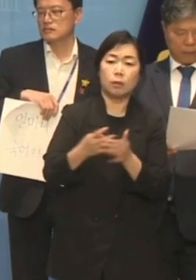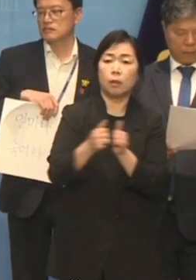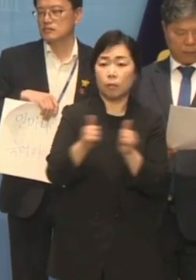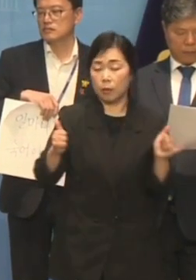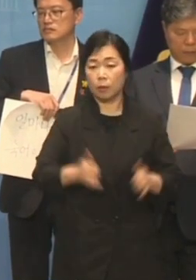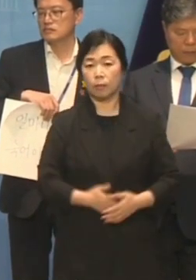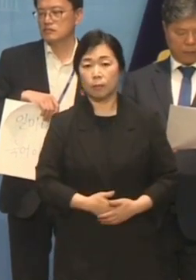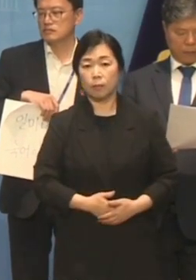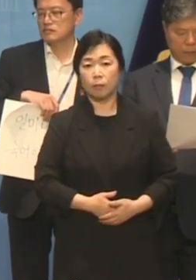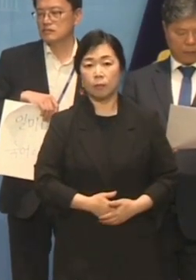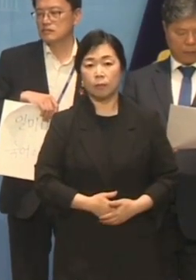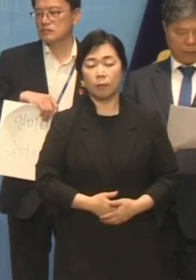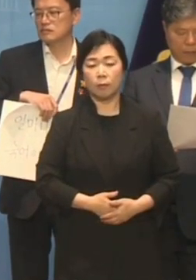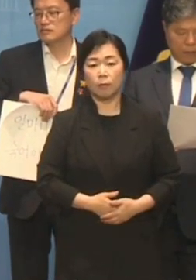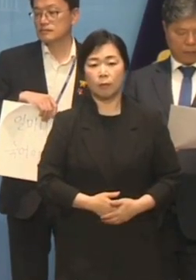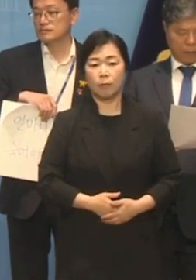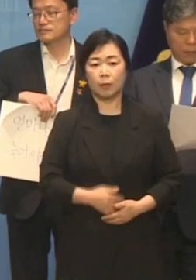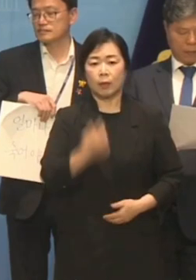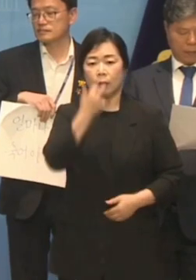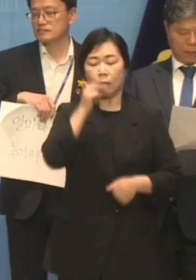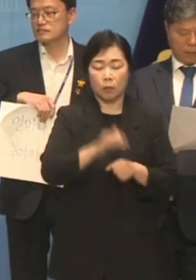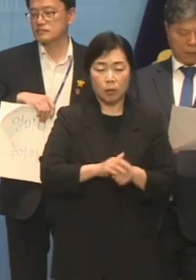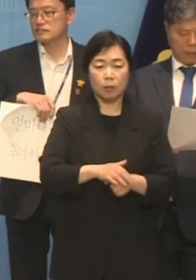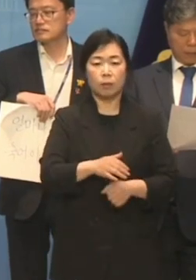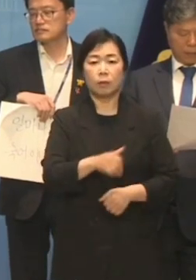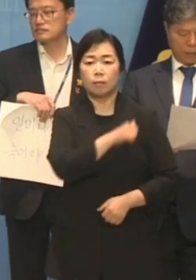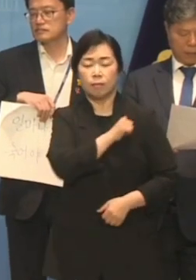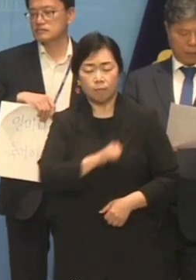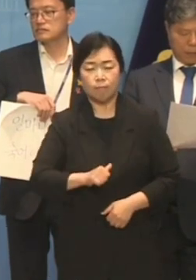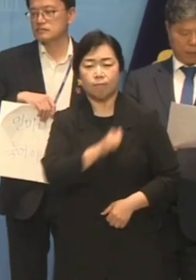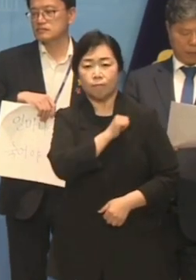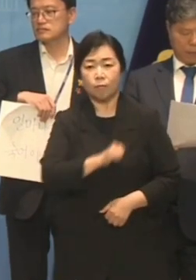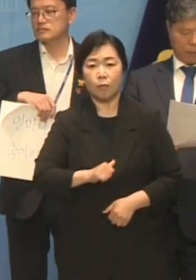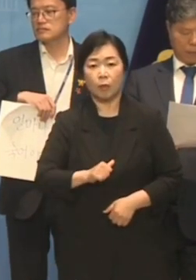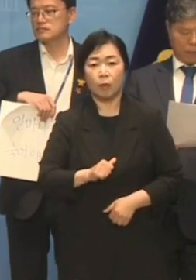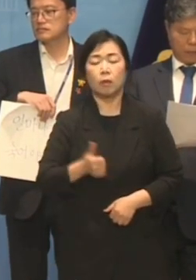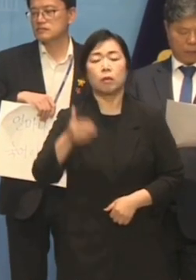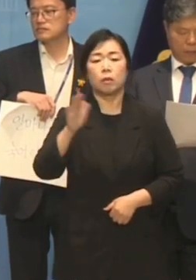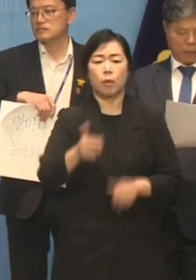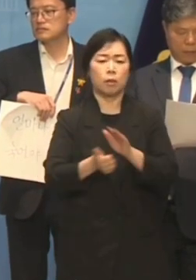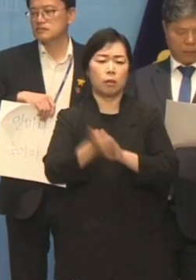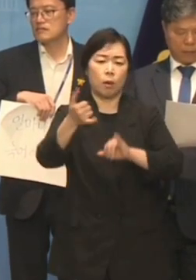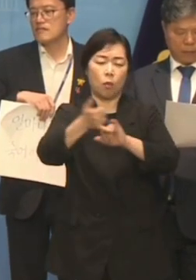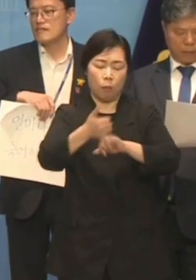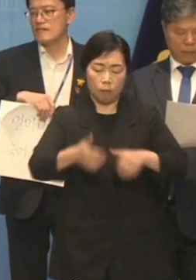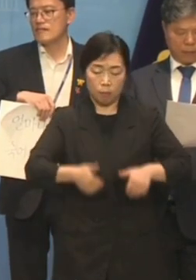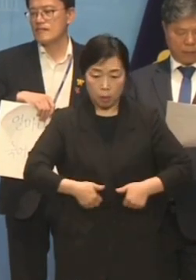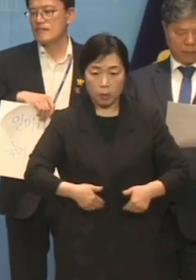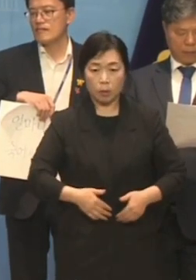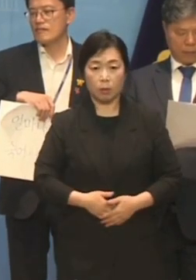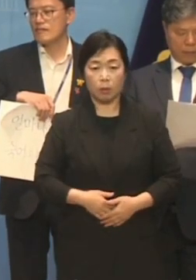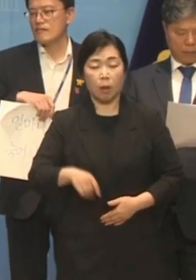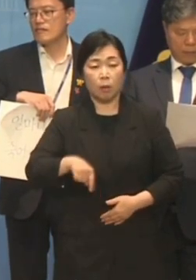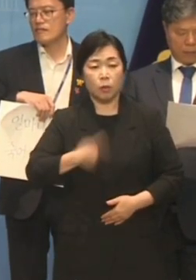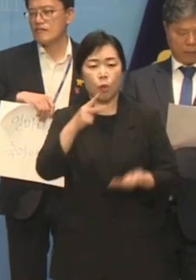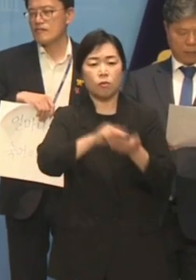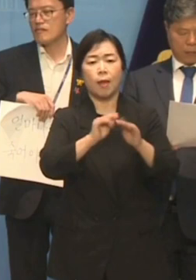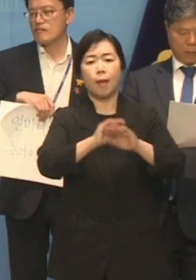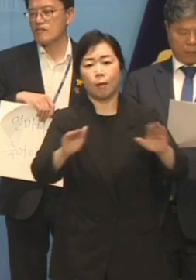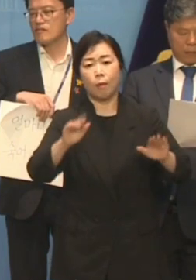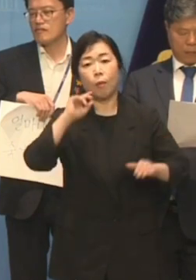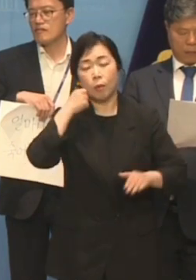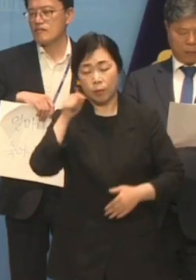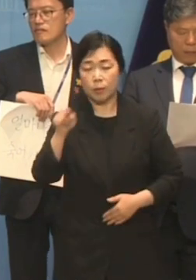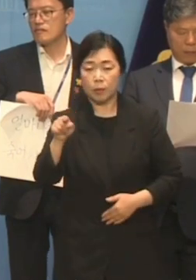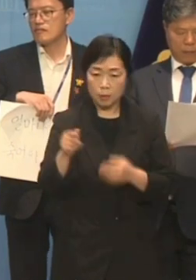아픔을 견디고 헤쳐나갈 수 있는 희망이 절실합니다. 자력 권리 구제가 어려운 피해